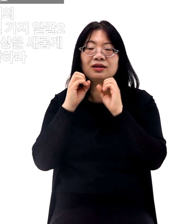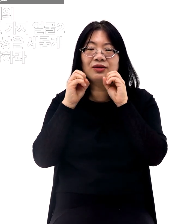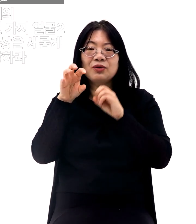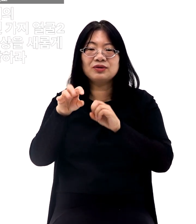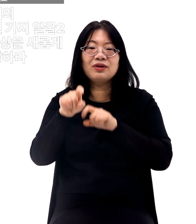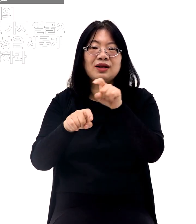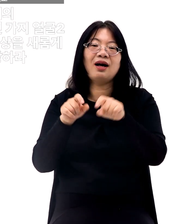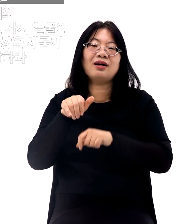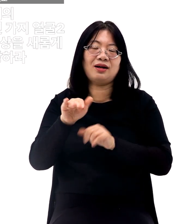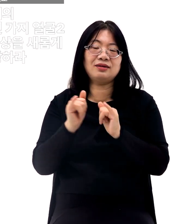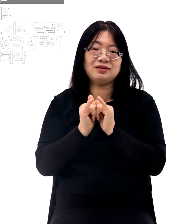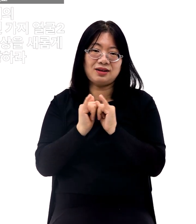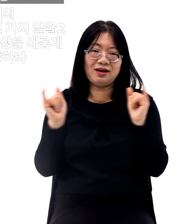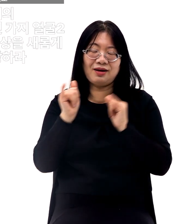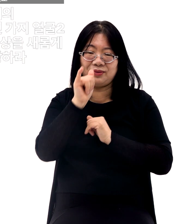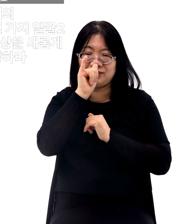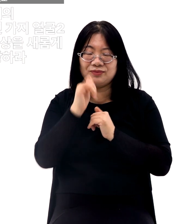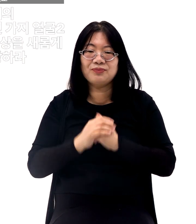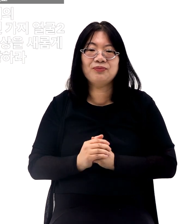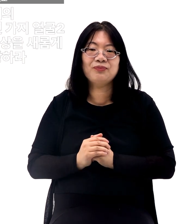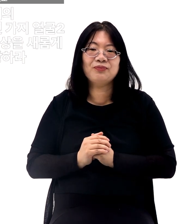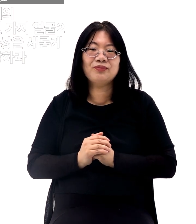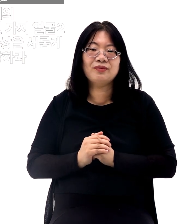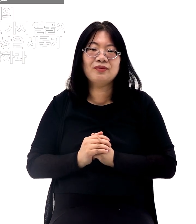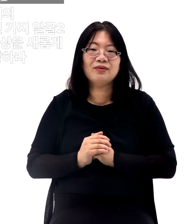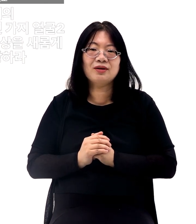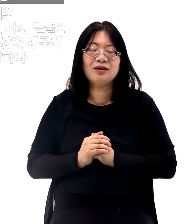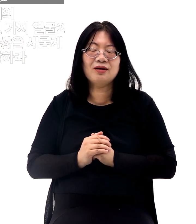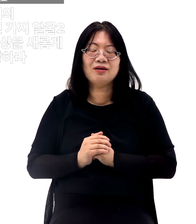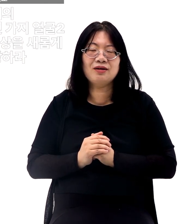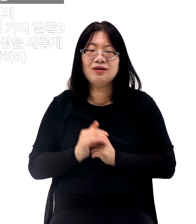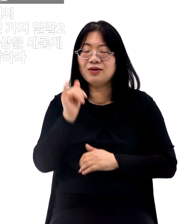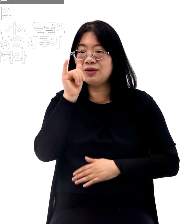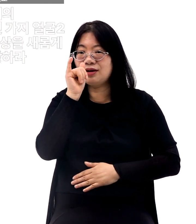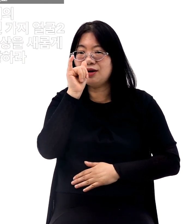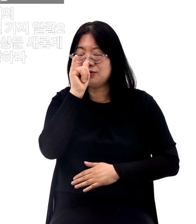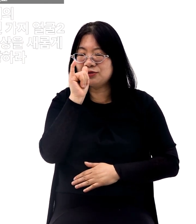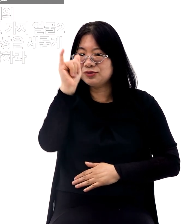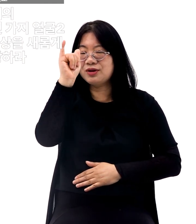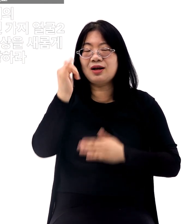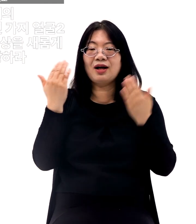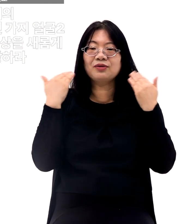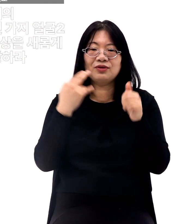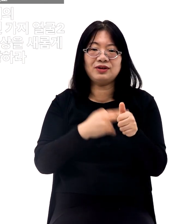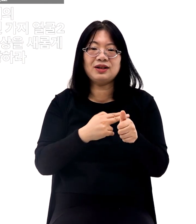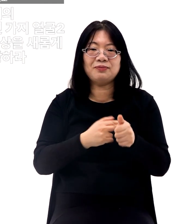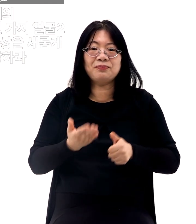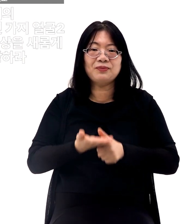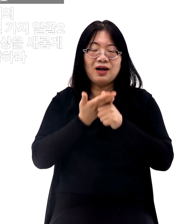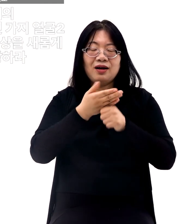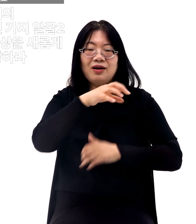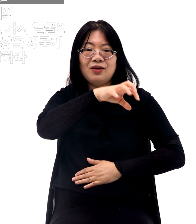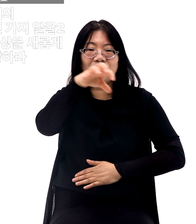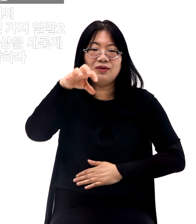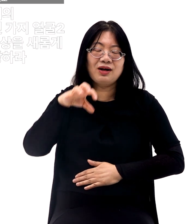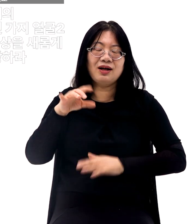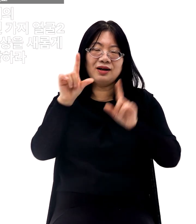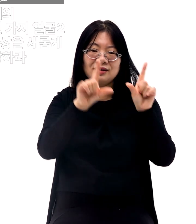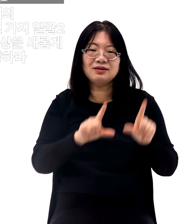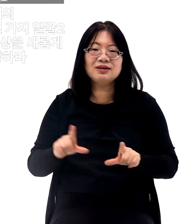나가는 친구들이 생기고 훌륭한 학교 선생님이 만들어져서 곳곳마다